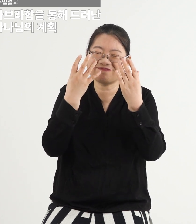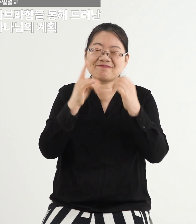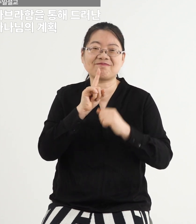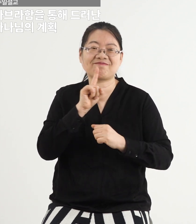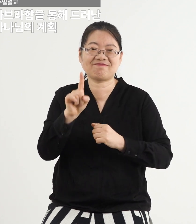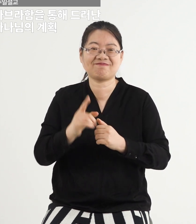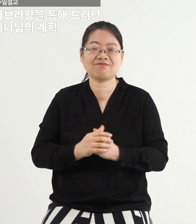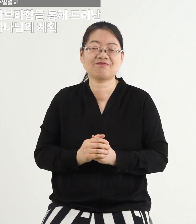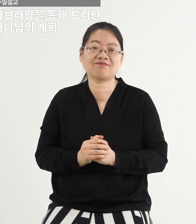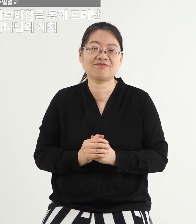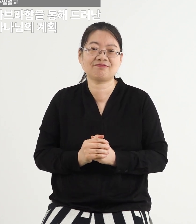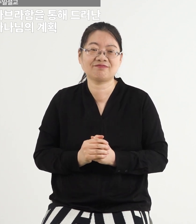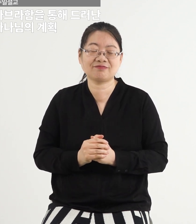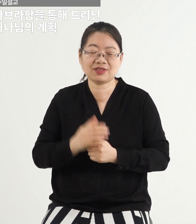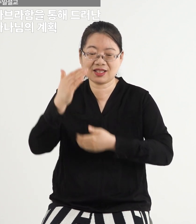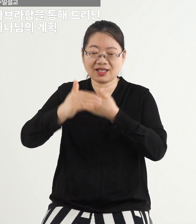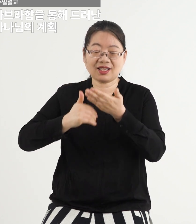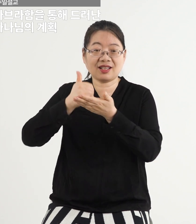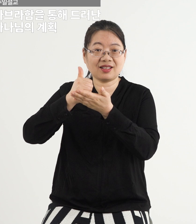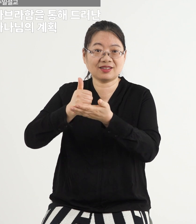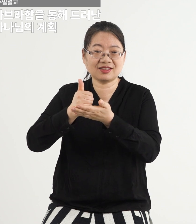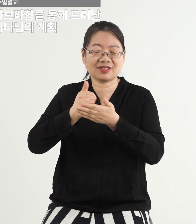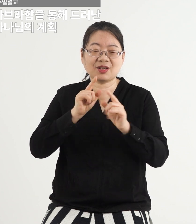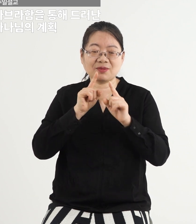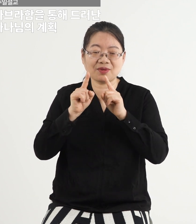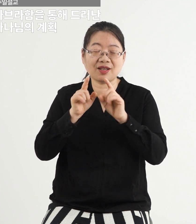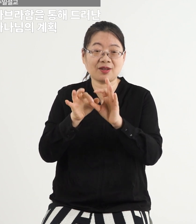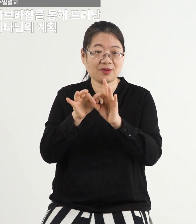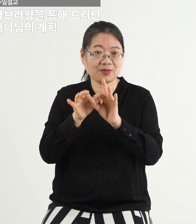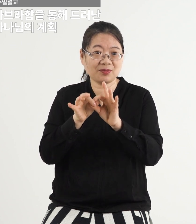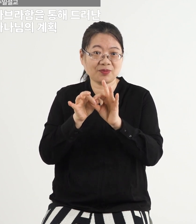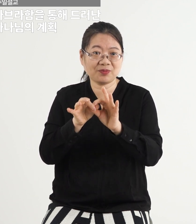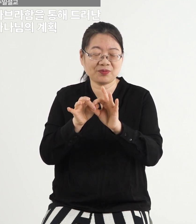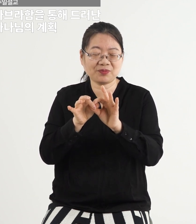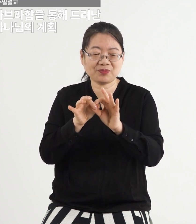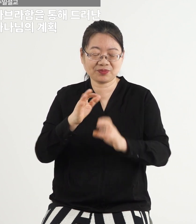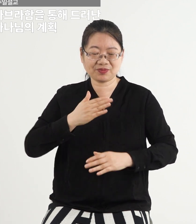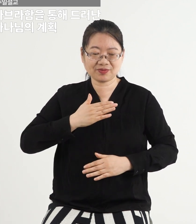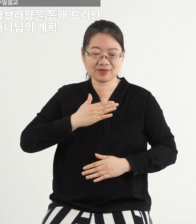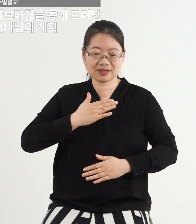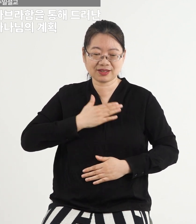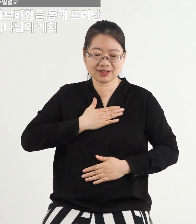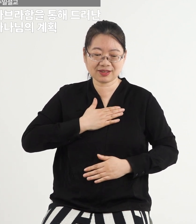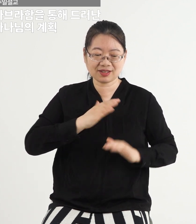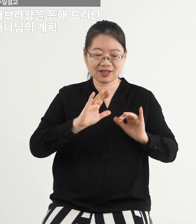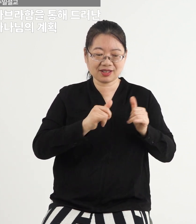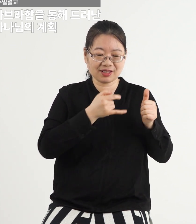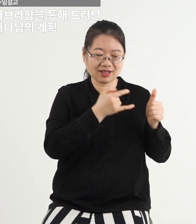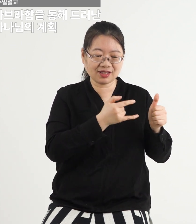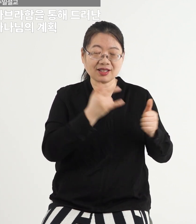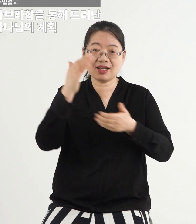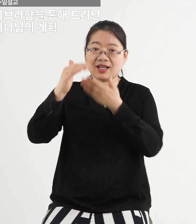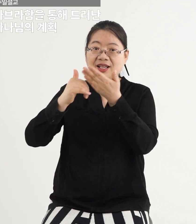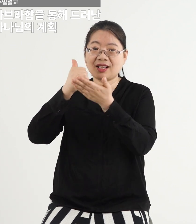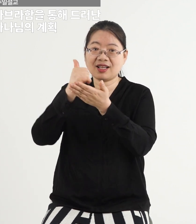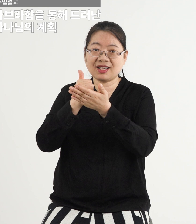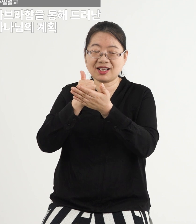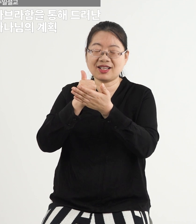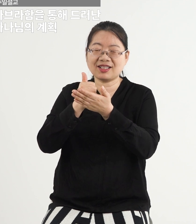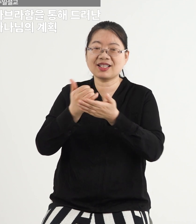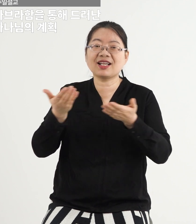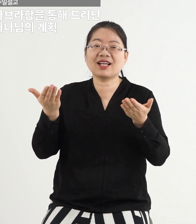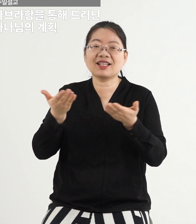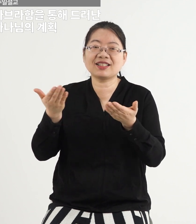그랬어요. 하나님은 말씀을 통해서 자기 백성들에게 하나님의